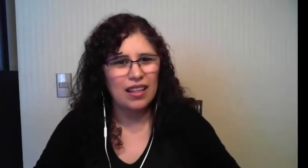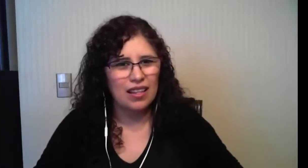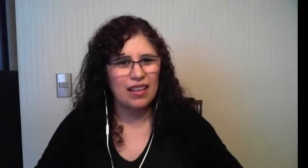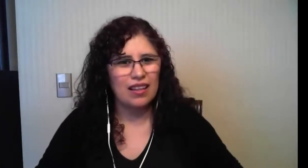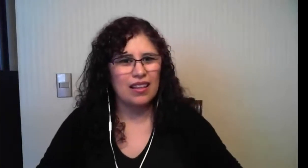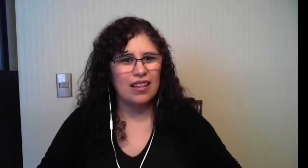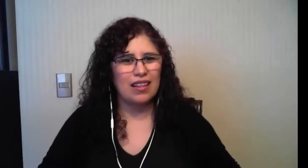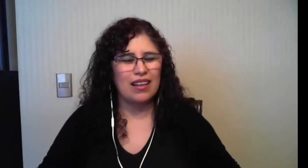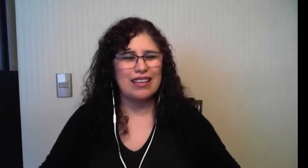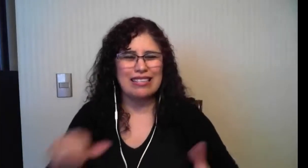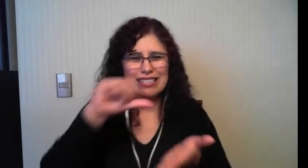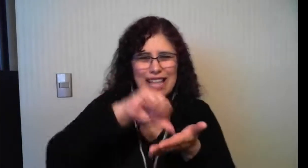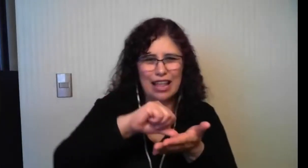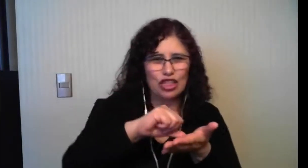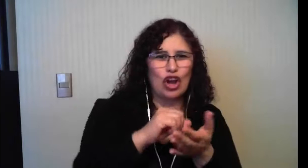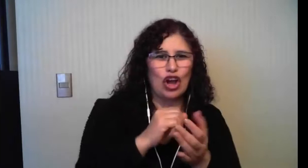Uh-huh.